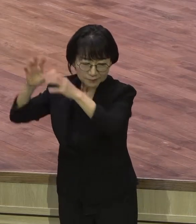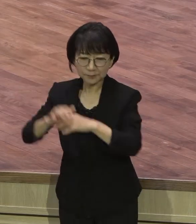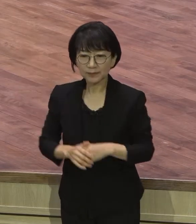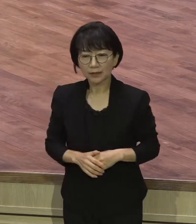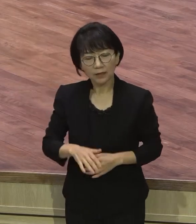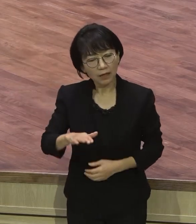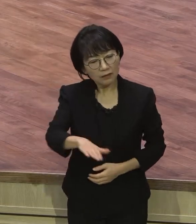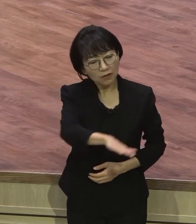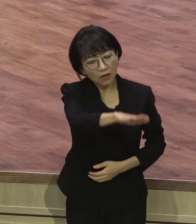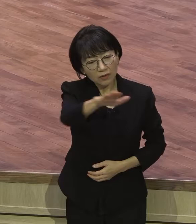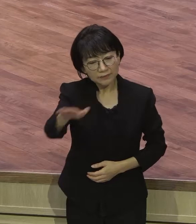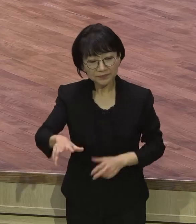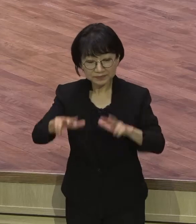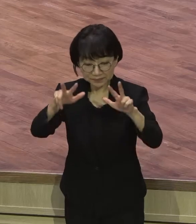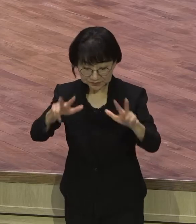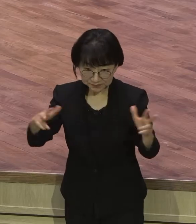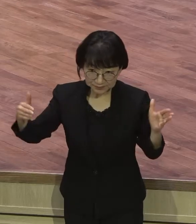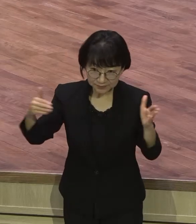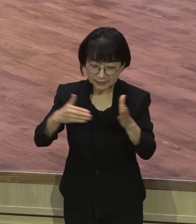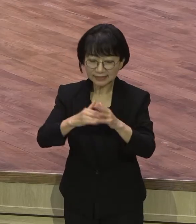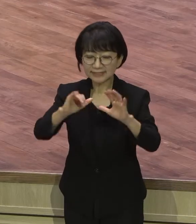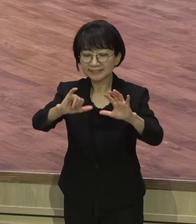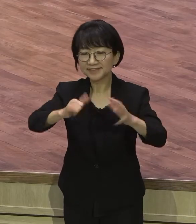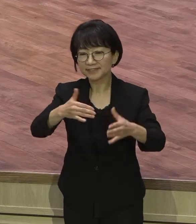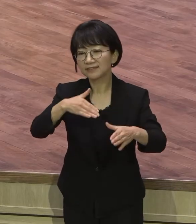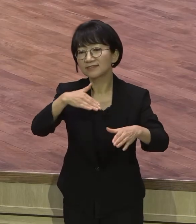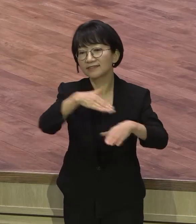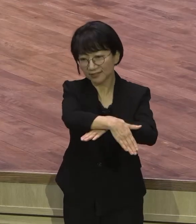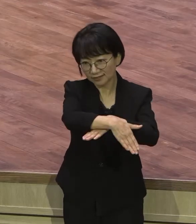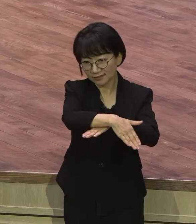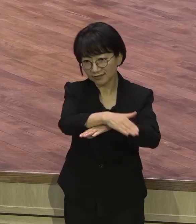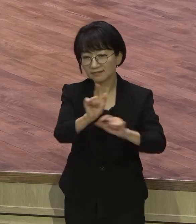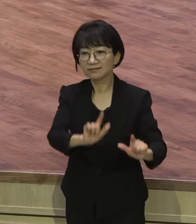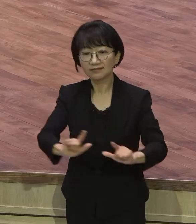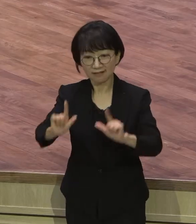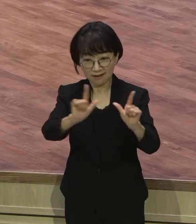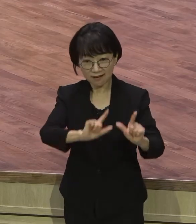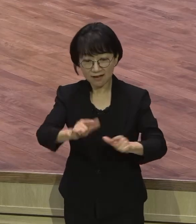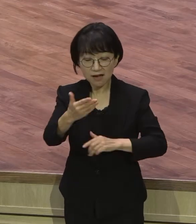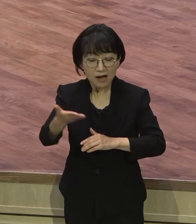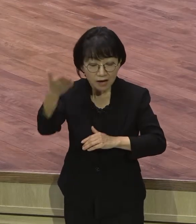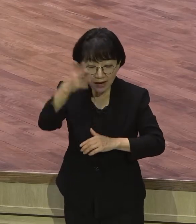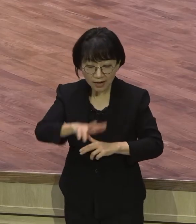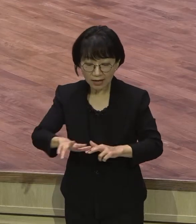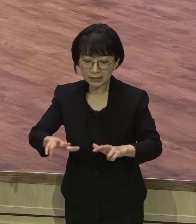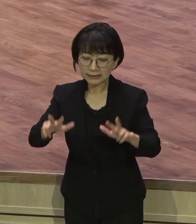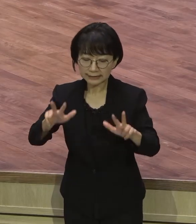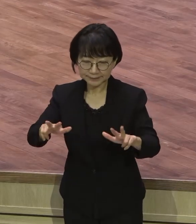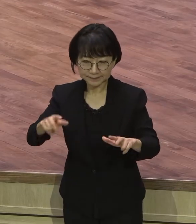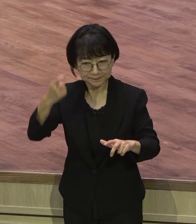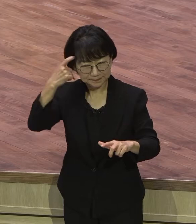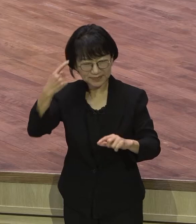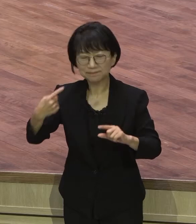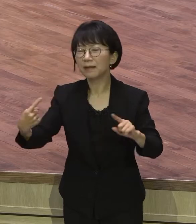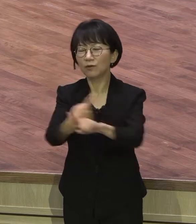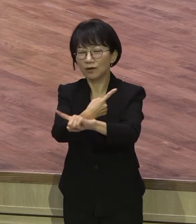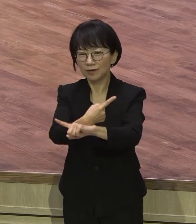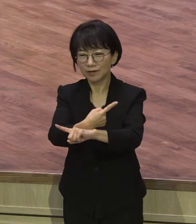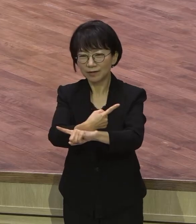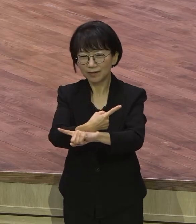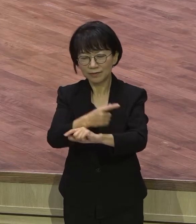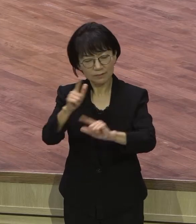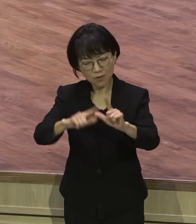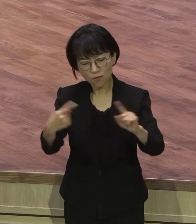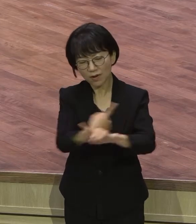지금까지는 너희가 세상 스타일 삶을 살았지만은 이제부터는 지금까지 살아왔던 그 세상 스타일을 완전히